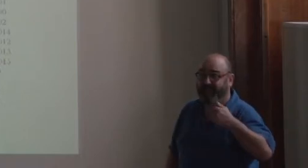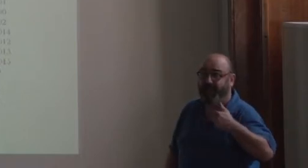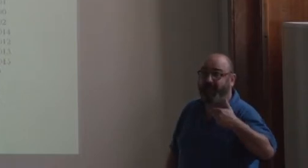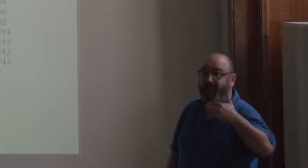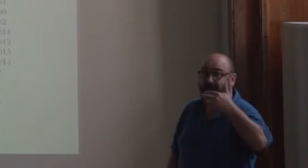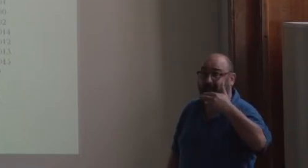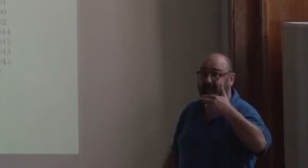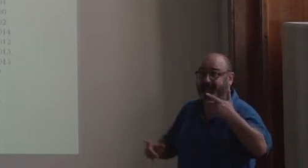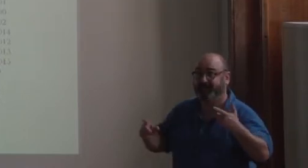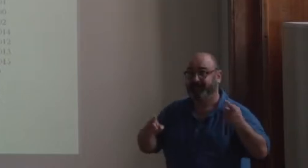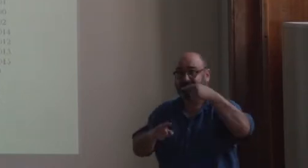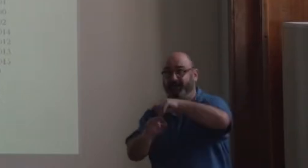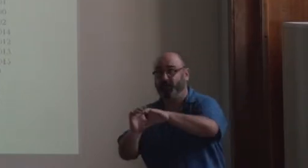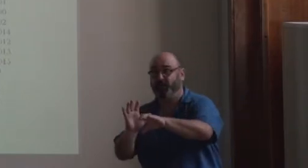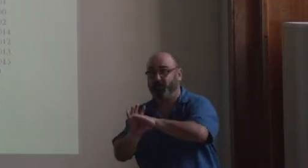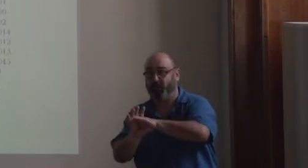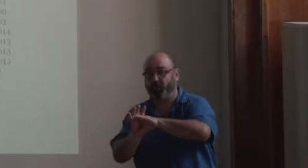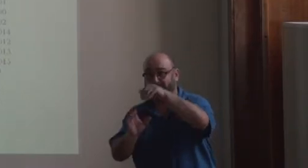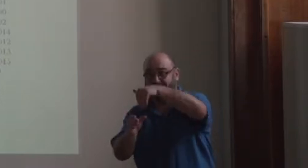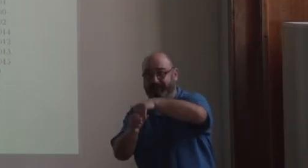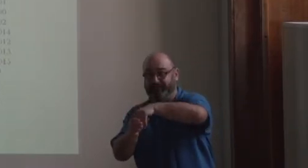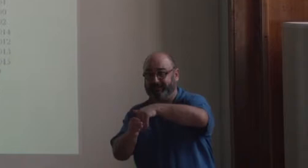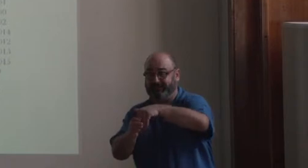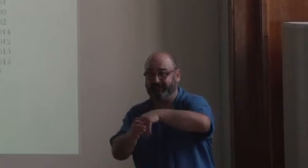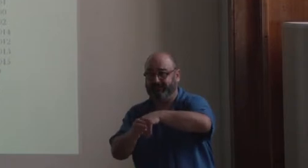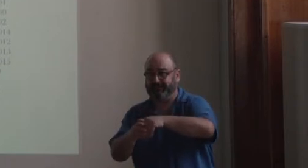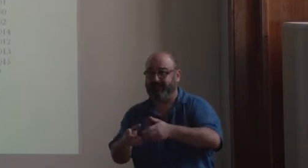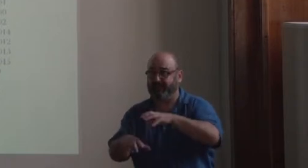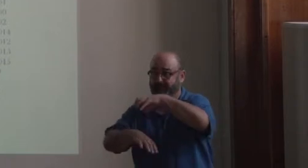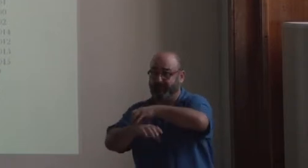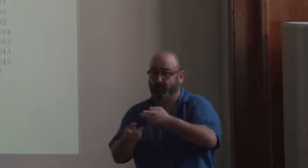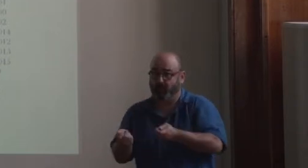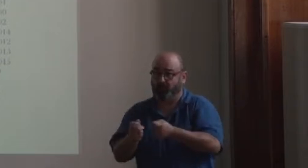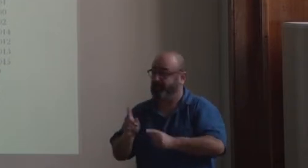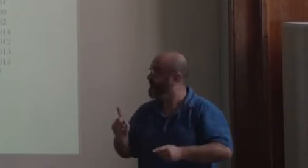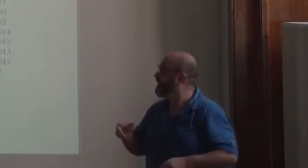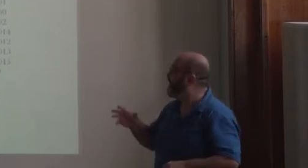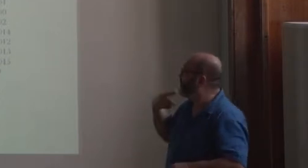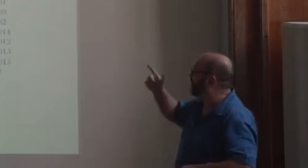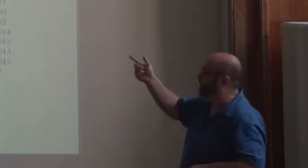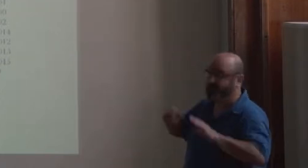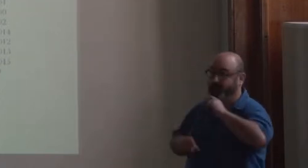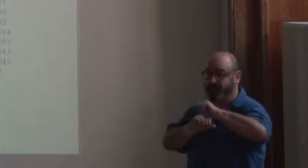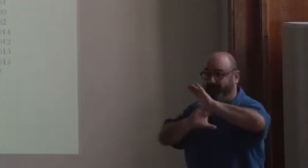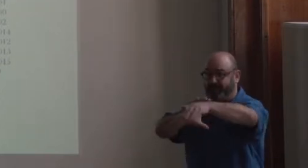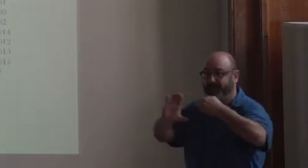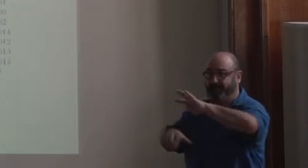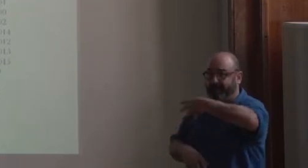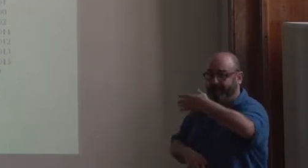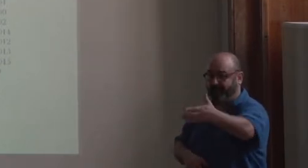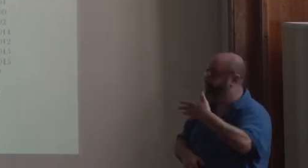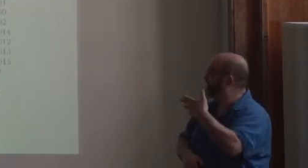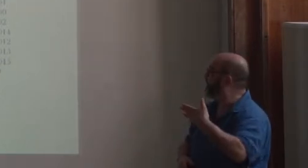pas les codes utilisés en interne par le microcontrôleur. Et donc il faut faire un mapping, par exemple,